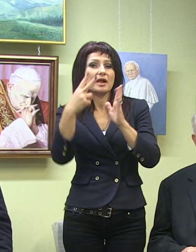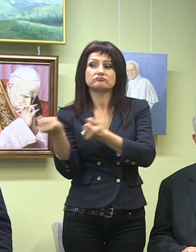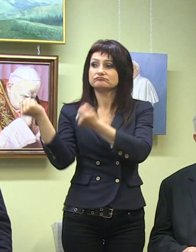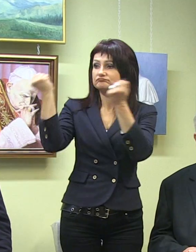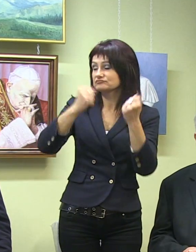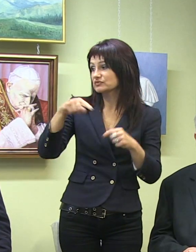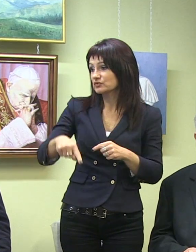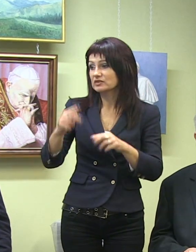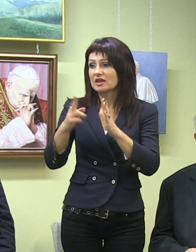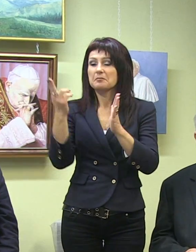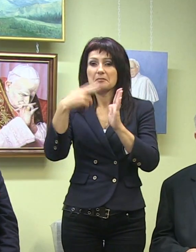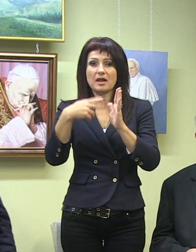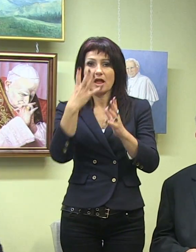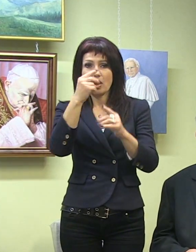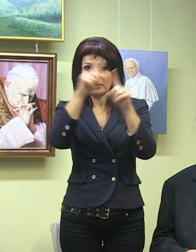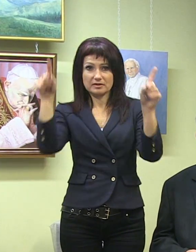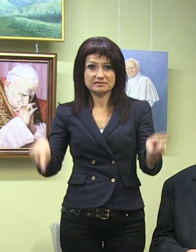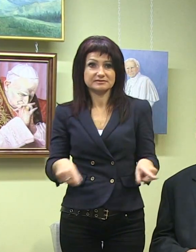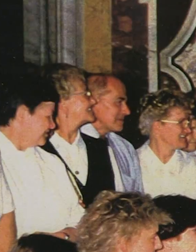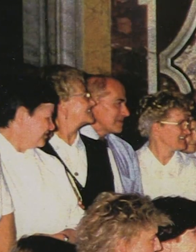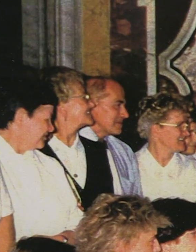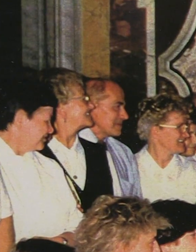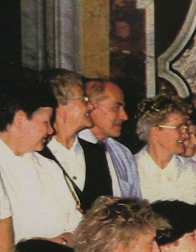pracę malarską.